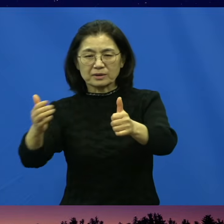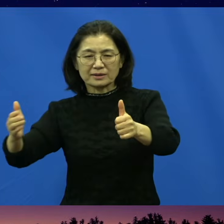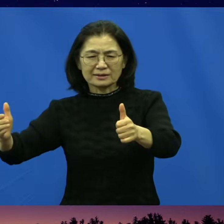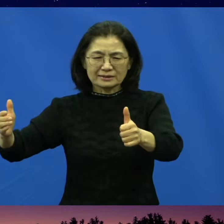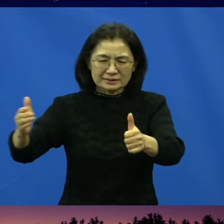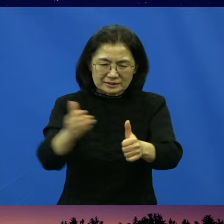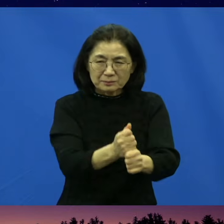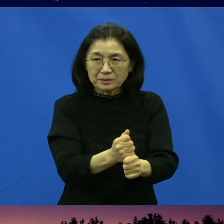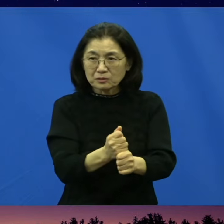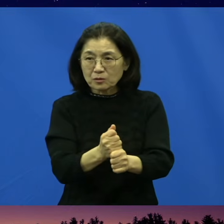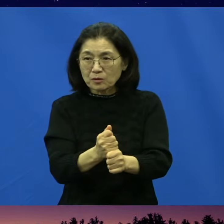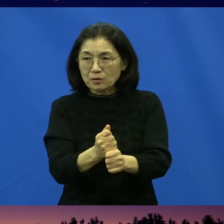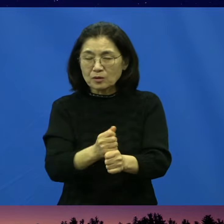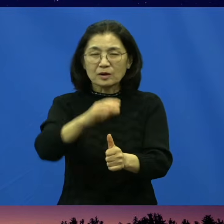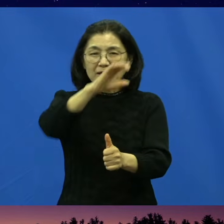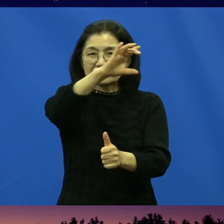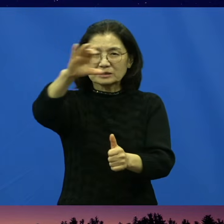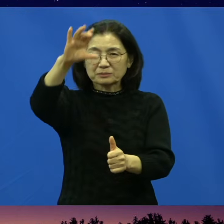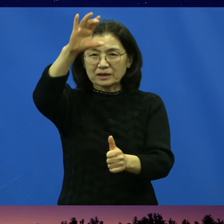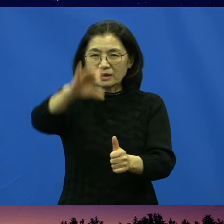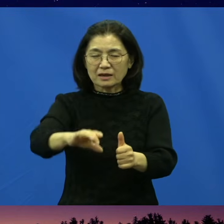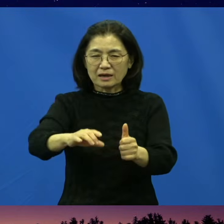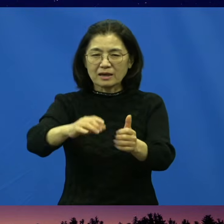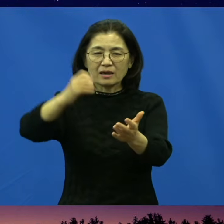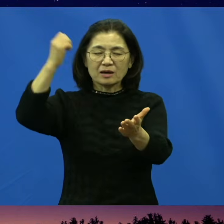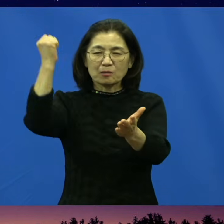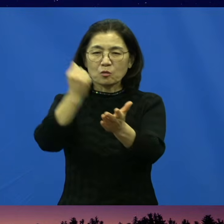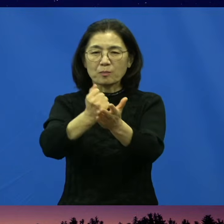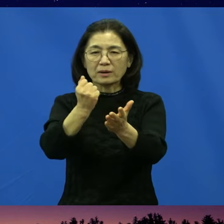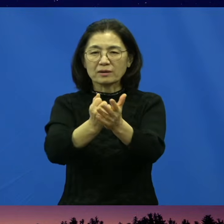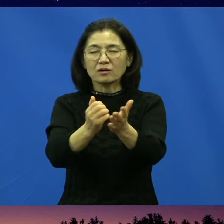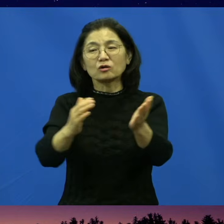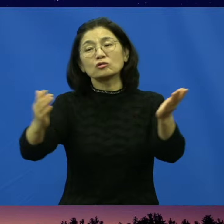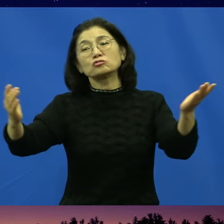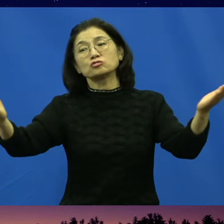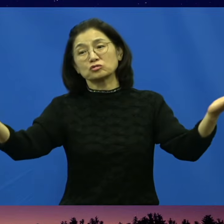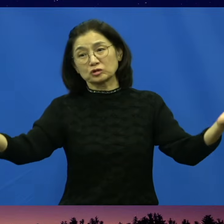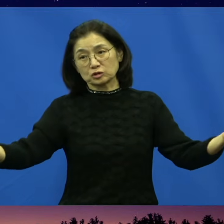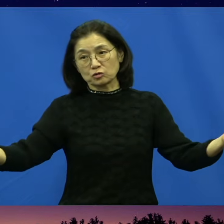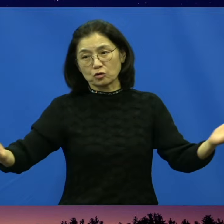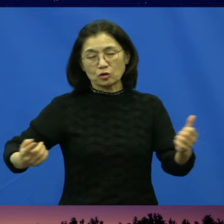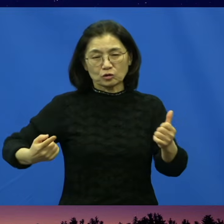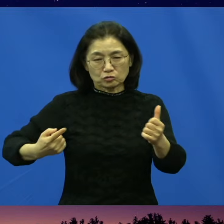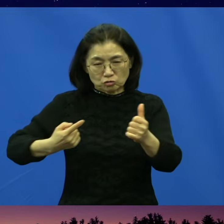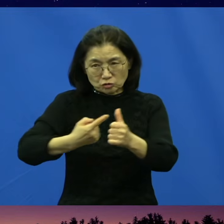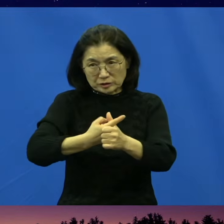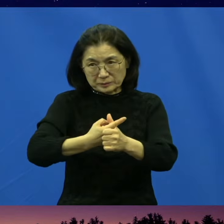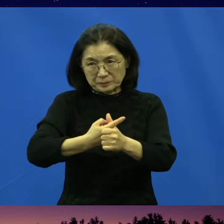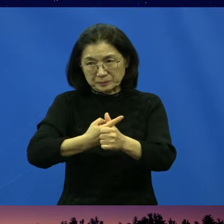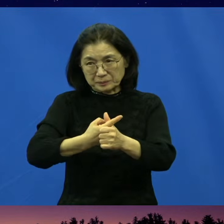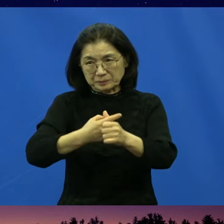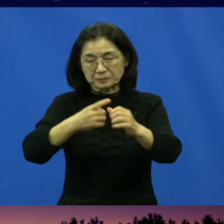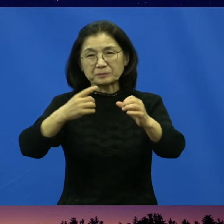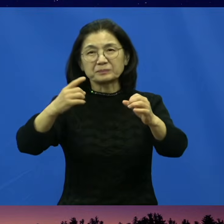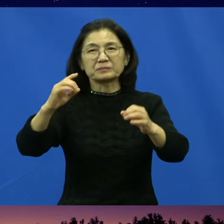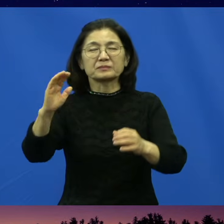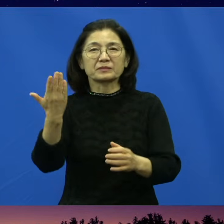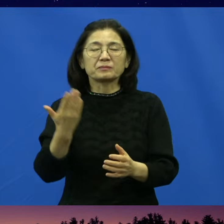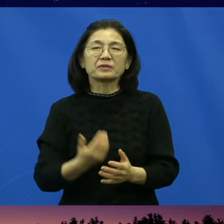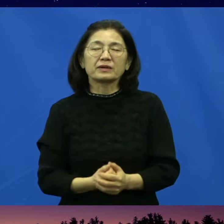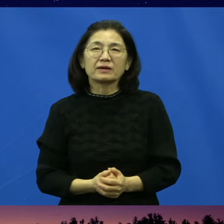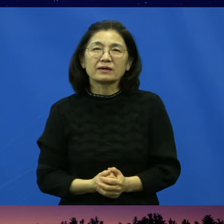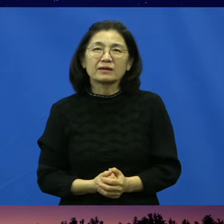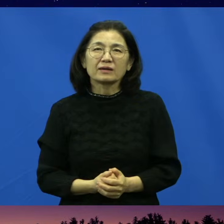고초를 당하게 되시고 죽임을 당하게 되실 겁니다. 그러니까 예수님으로서는 이 고난의